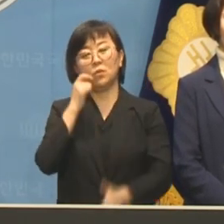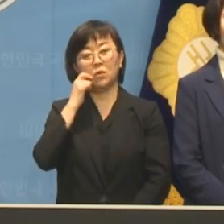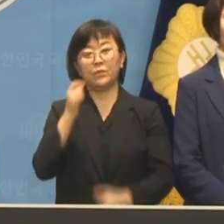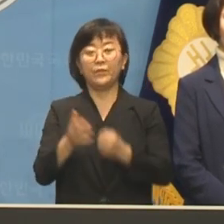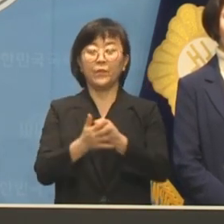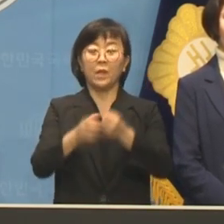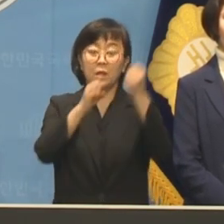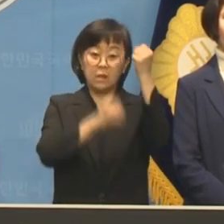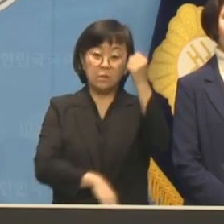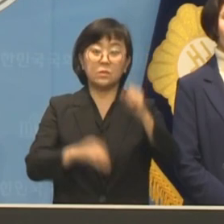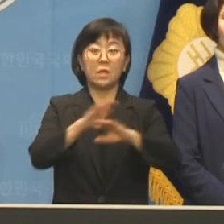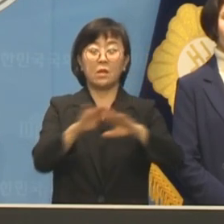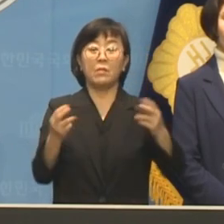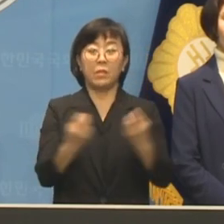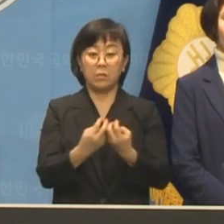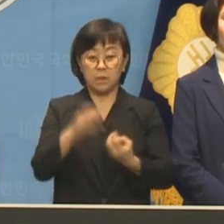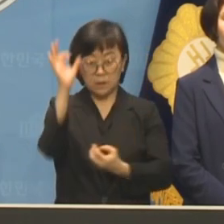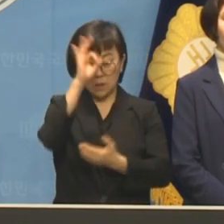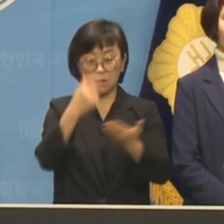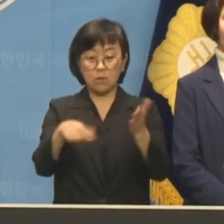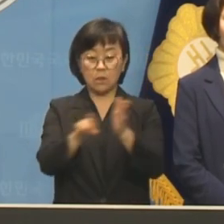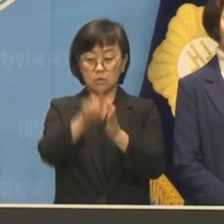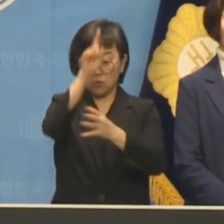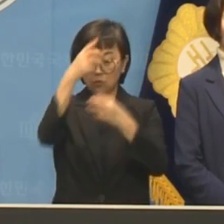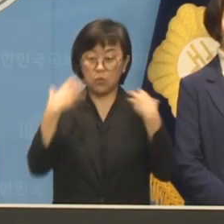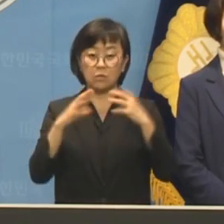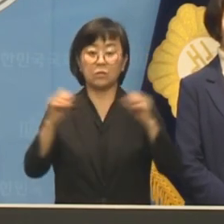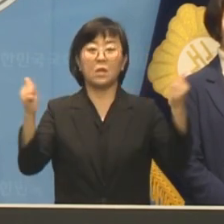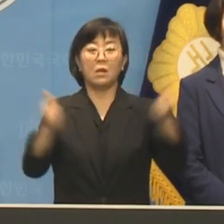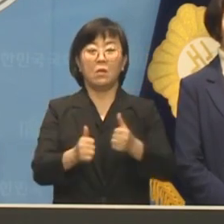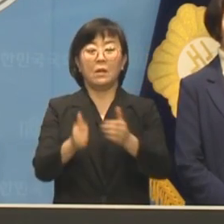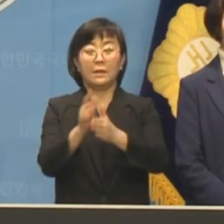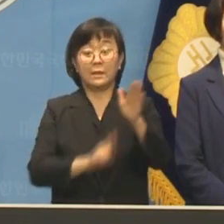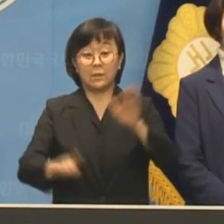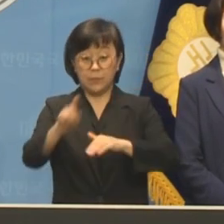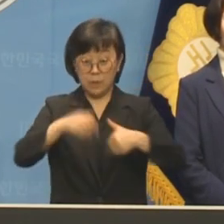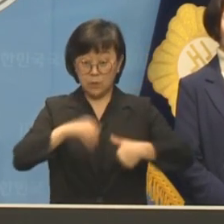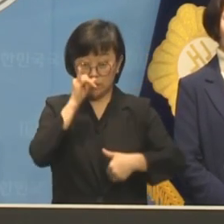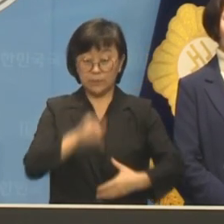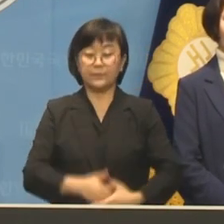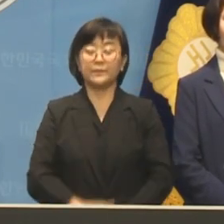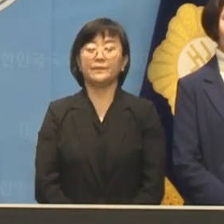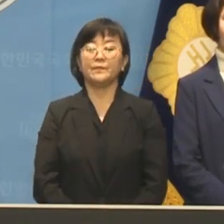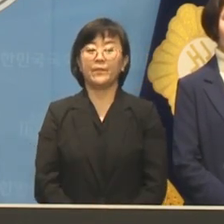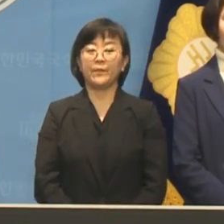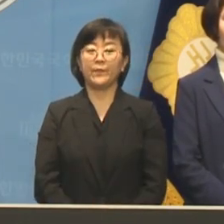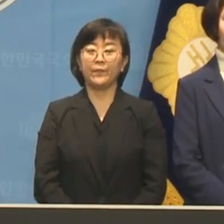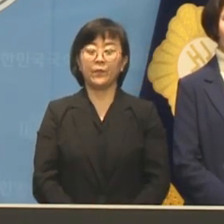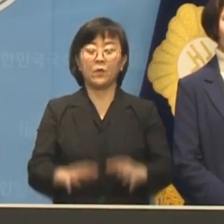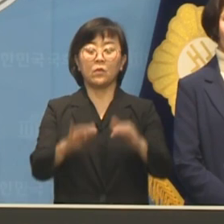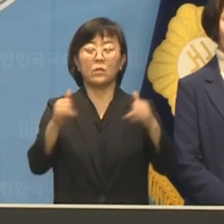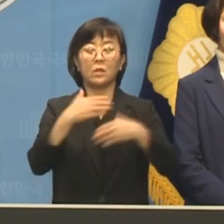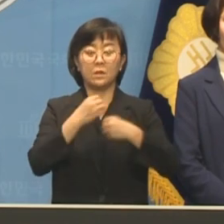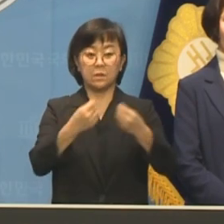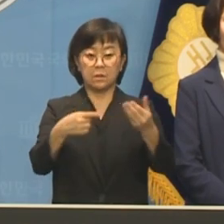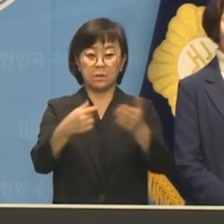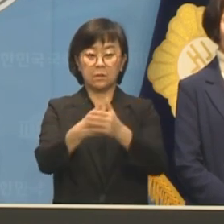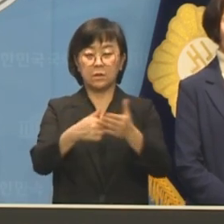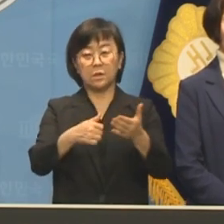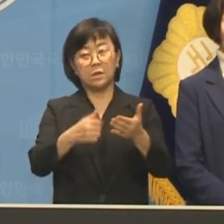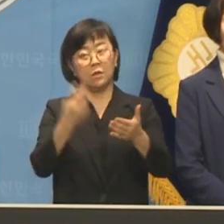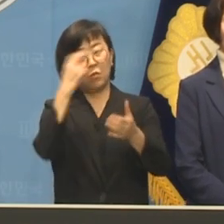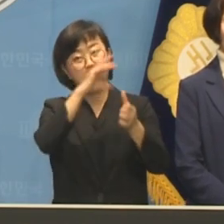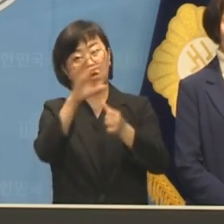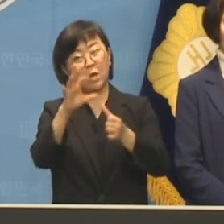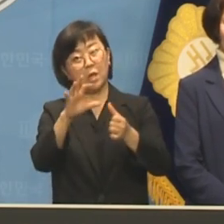근본적인 대책을 수립할 수 있도록 정부와 국회가 나서 주어야 합니다. 더 이상 국민의 안전을 지키다 희생되는